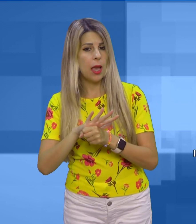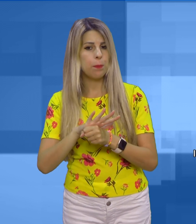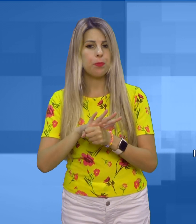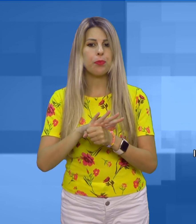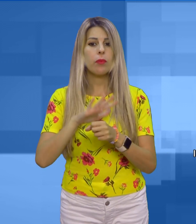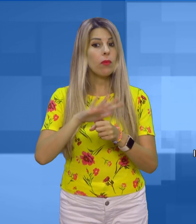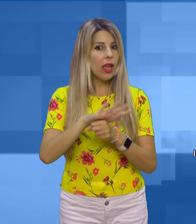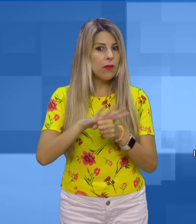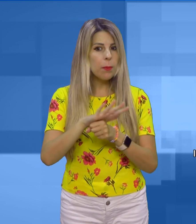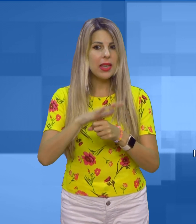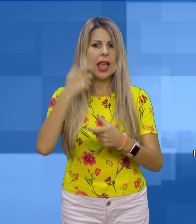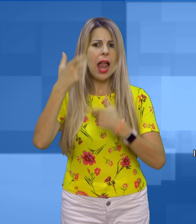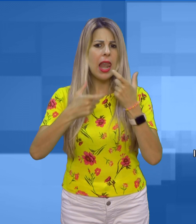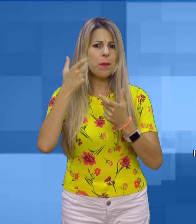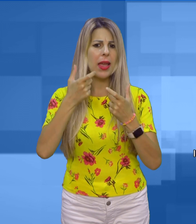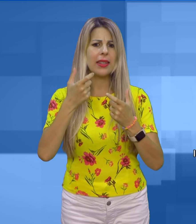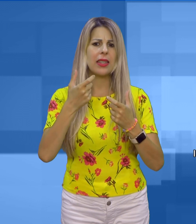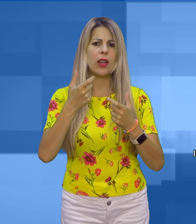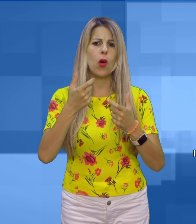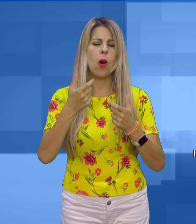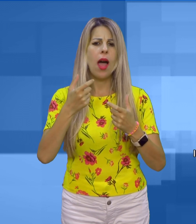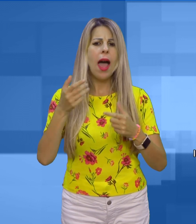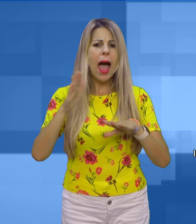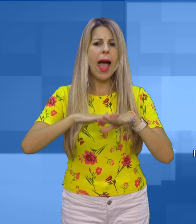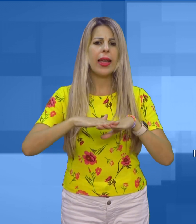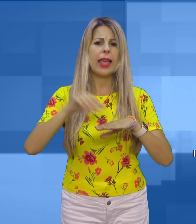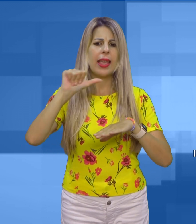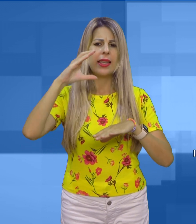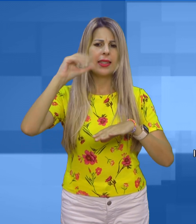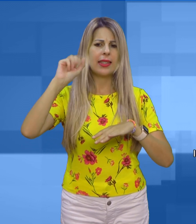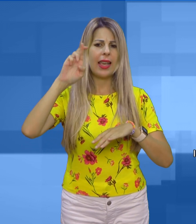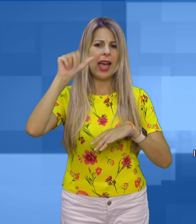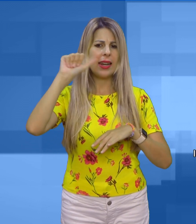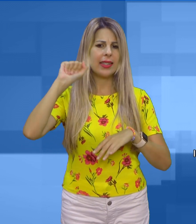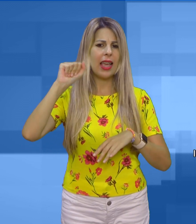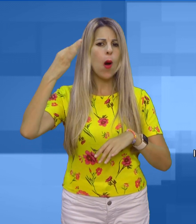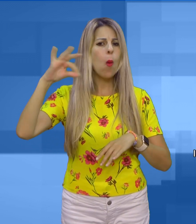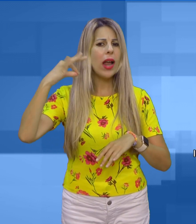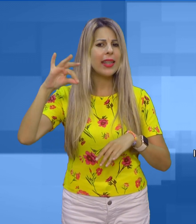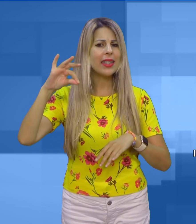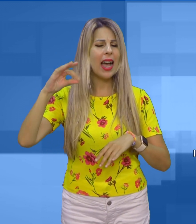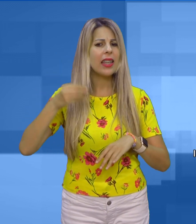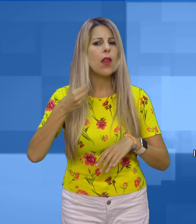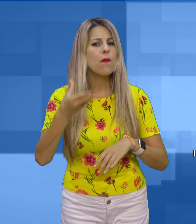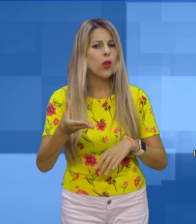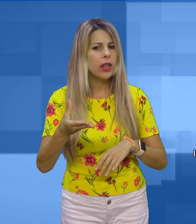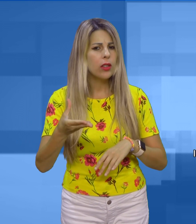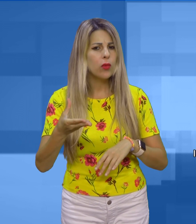proprie spese. Non è ammissibile che i cittadini debbano farsi carico anche di questa rata.